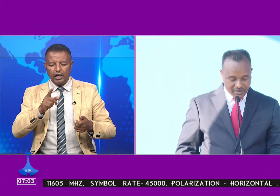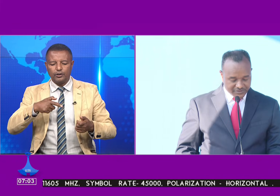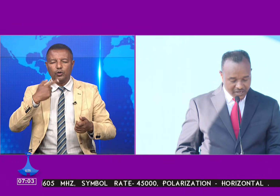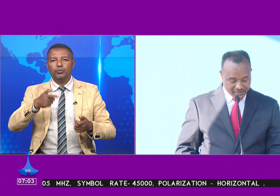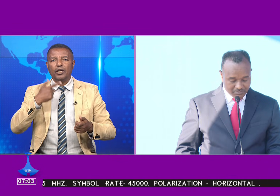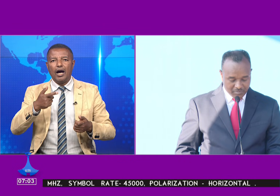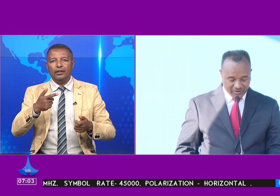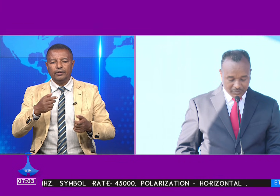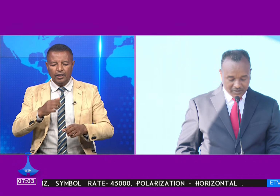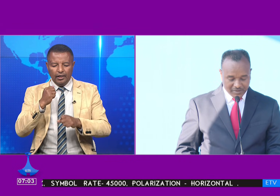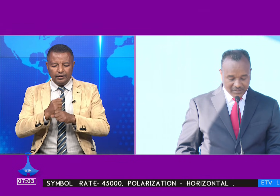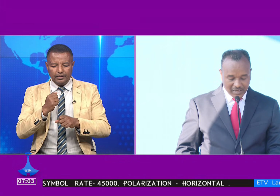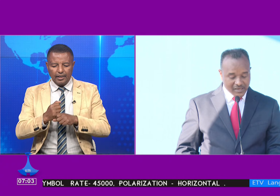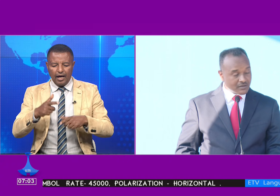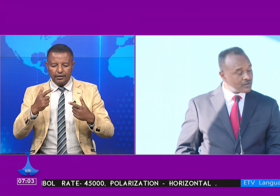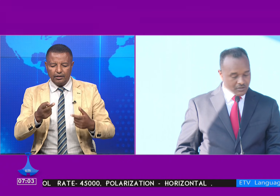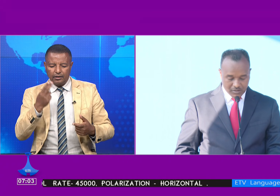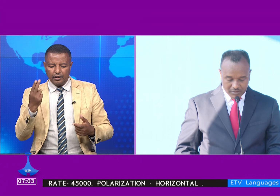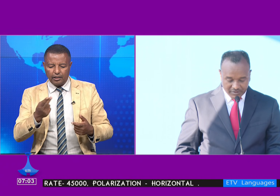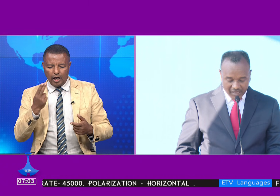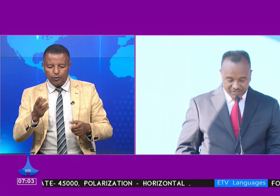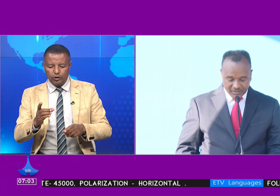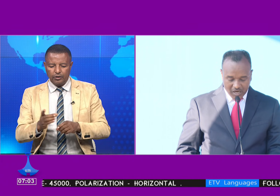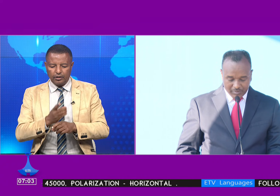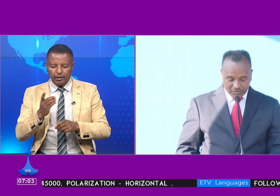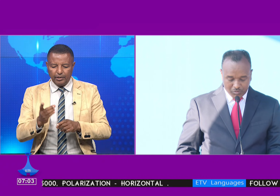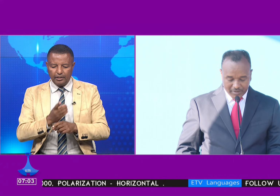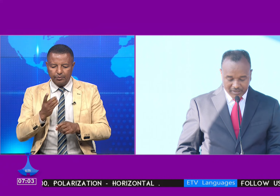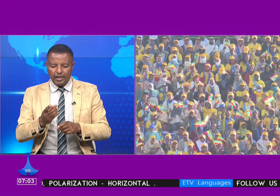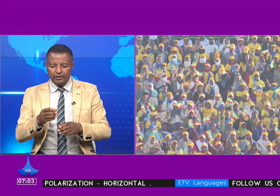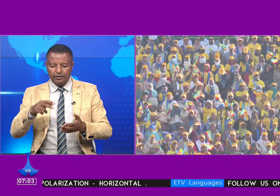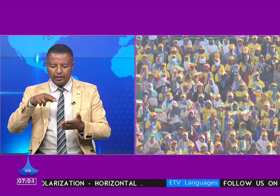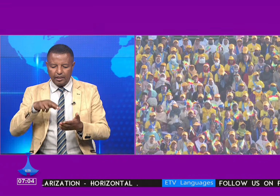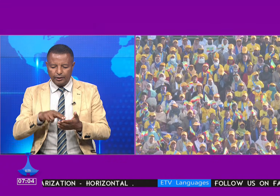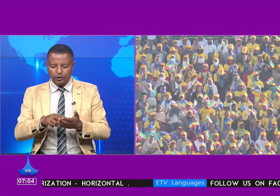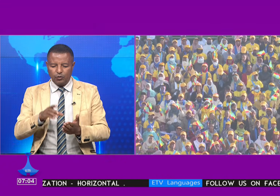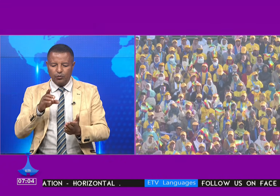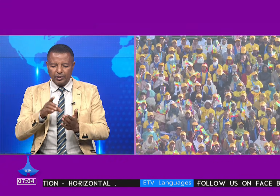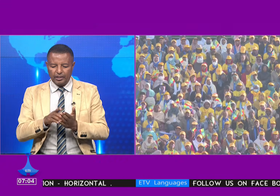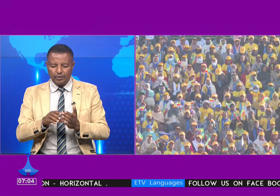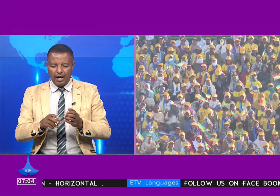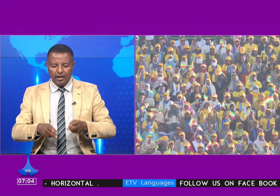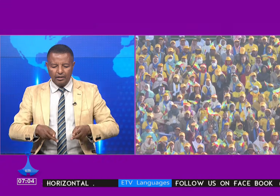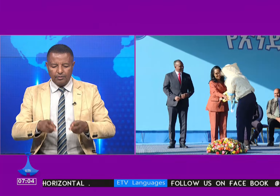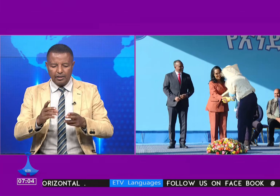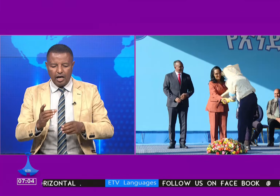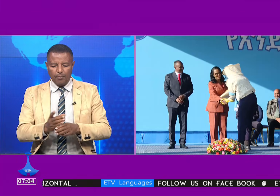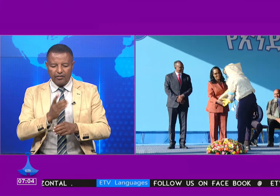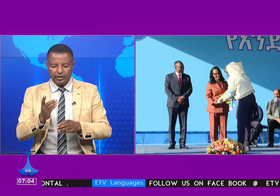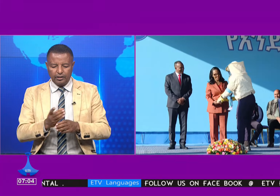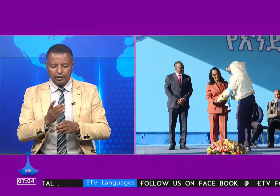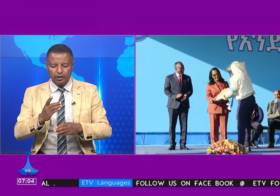ሴቶች ናቸው ብለዋል። የስራ እድል ተጠቃሚዎች በኢንተርፕራይዝ ተደራጅተው በከተማ